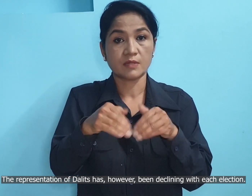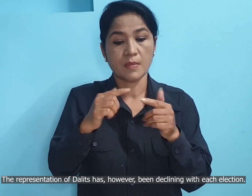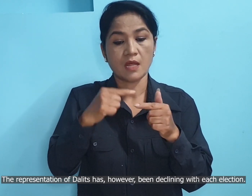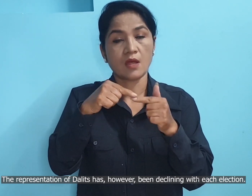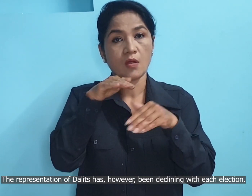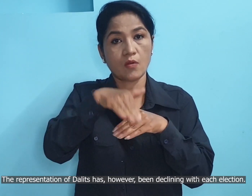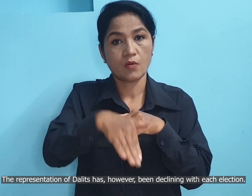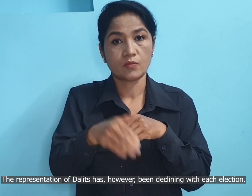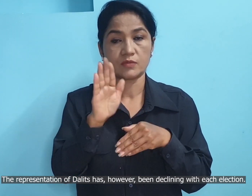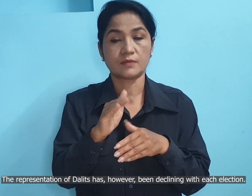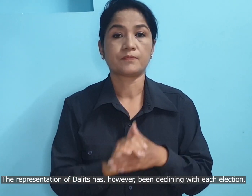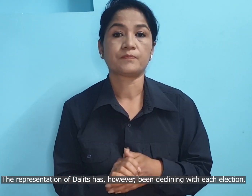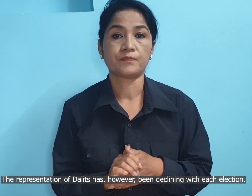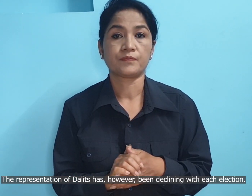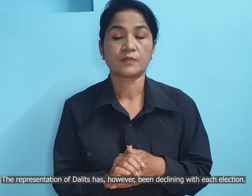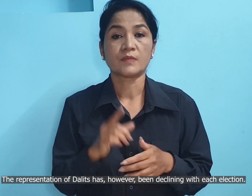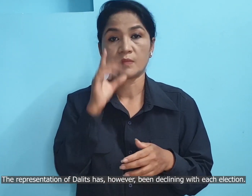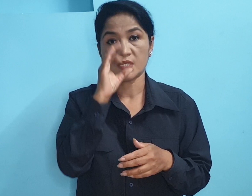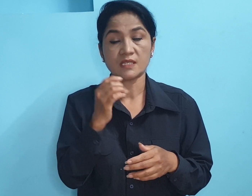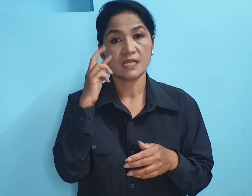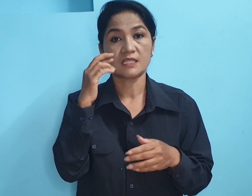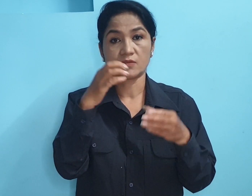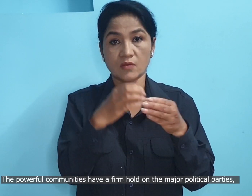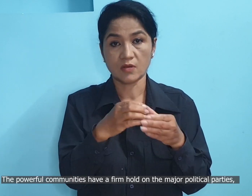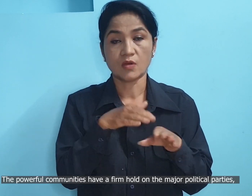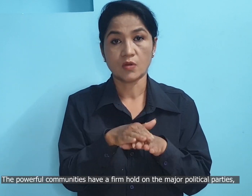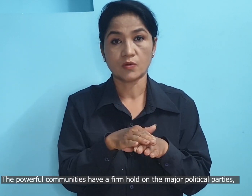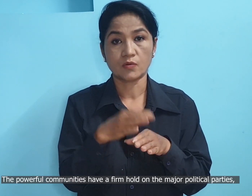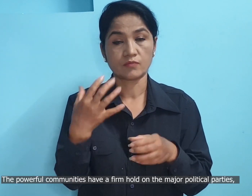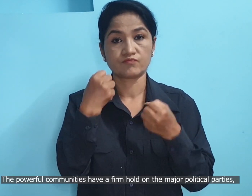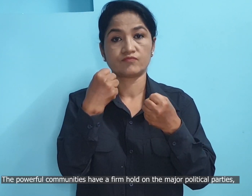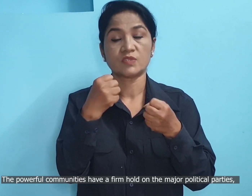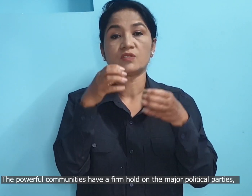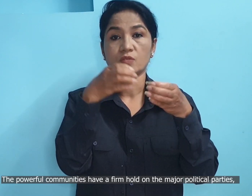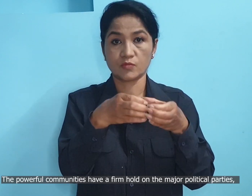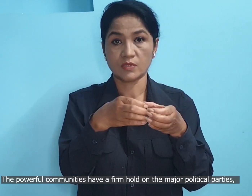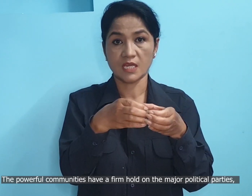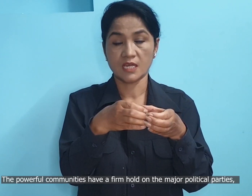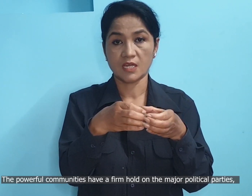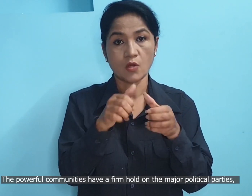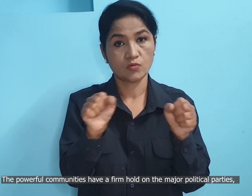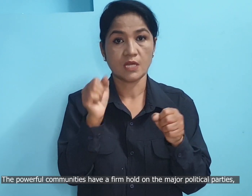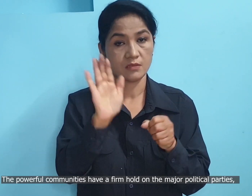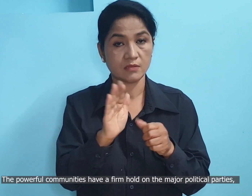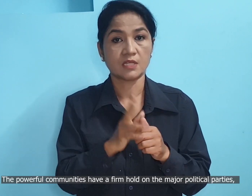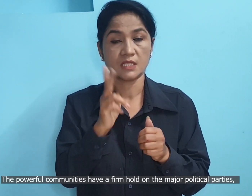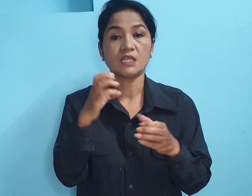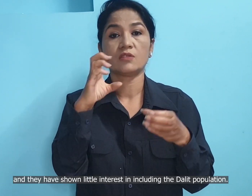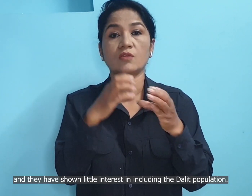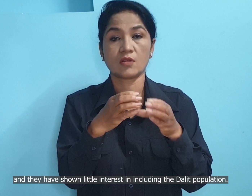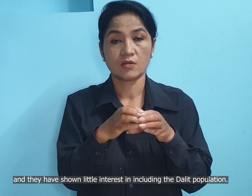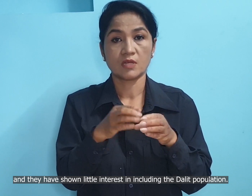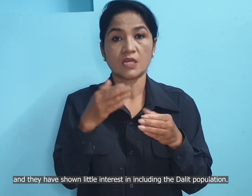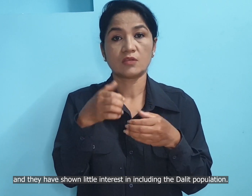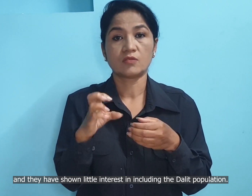बढ्नुको साटो हरेक निर्वाचनमा घट्दै गइरहेको छ। खास गरी राजनीतिक दलहरू वर्चस्वशाली समुदायकै पकडमा